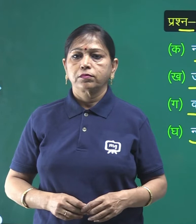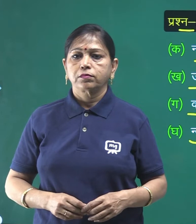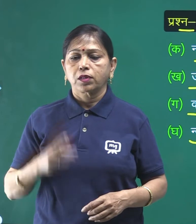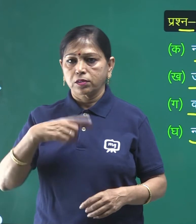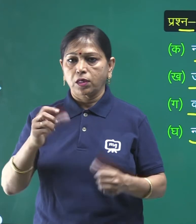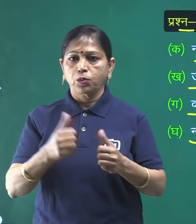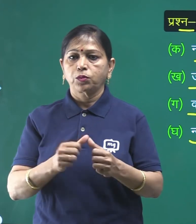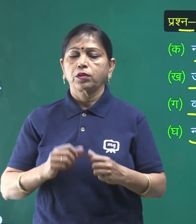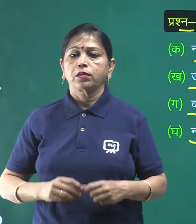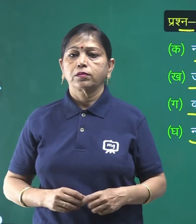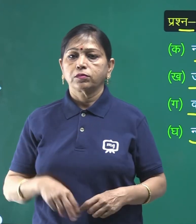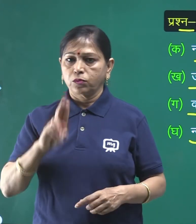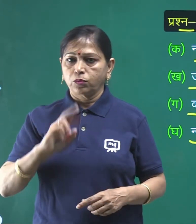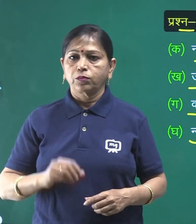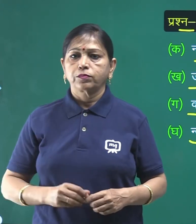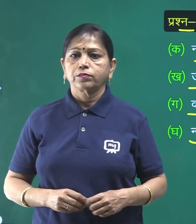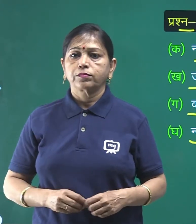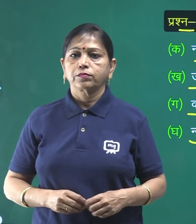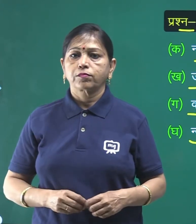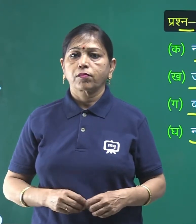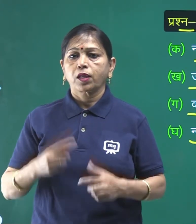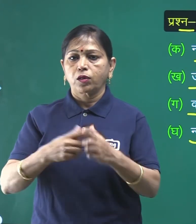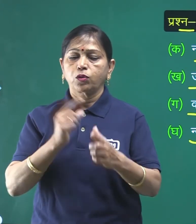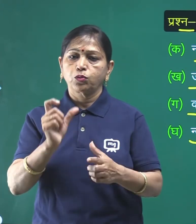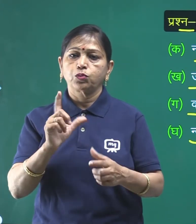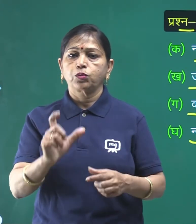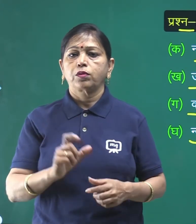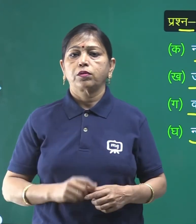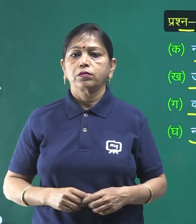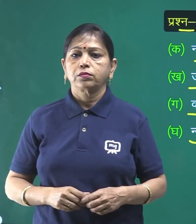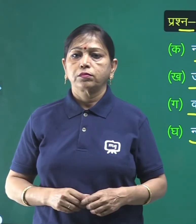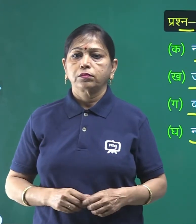सही उत्तर 2 जूल।